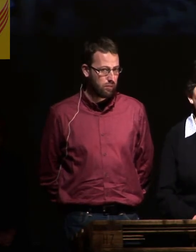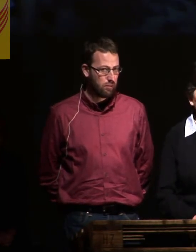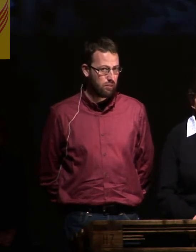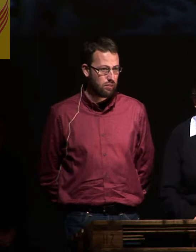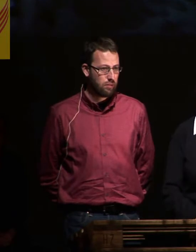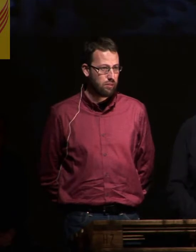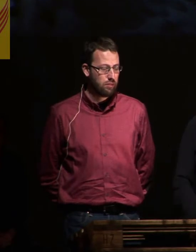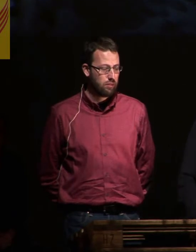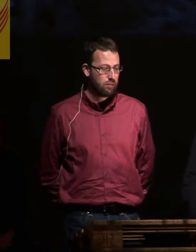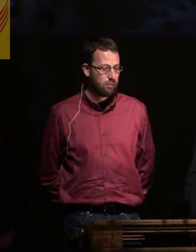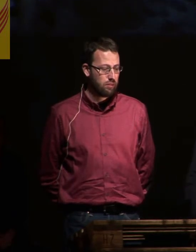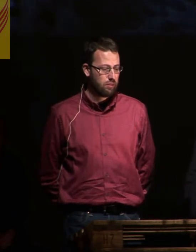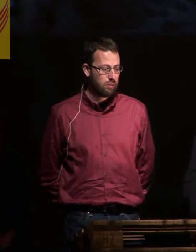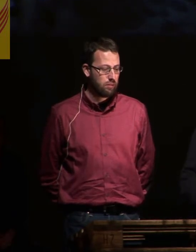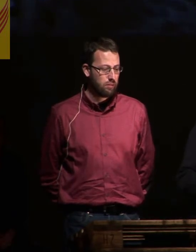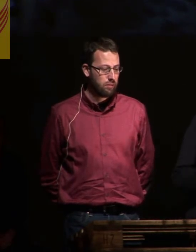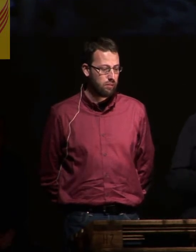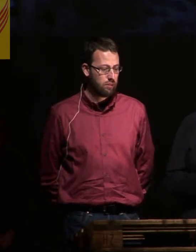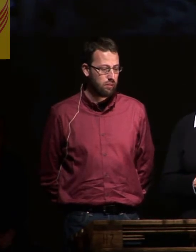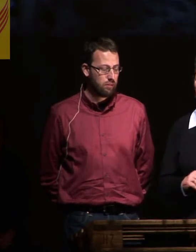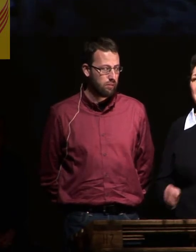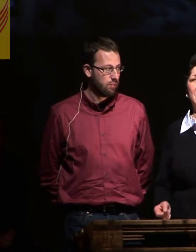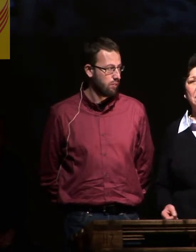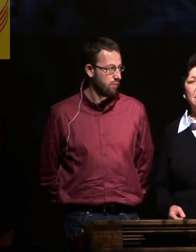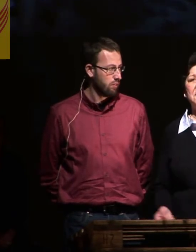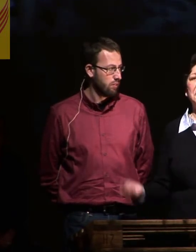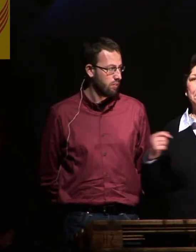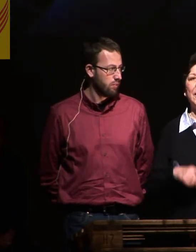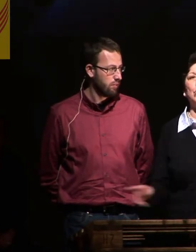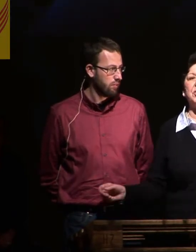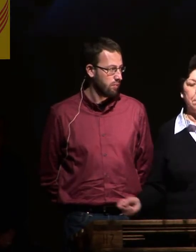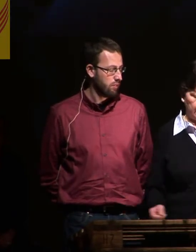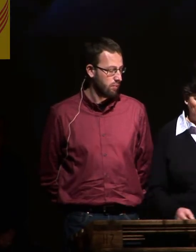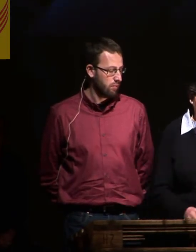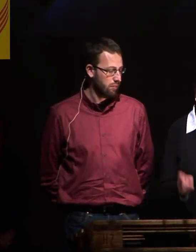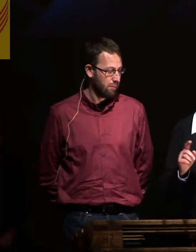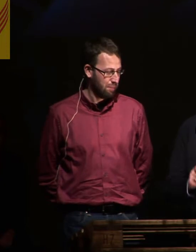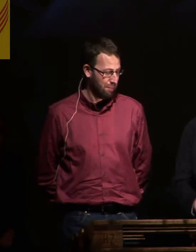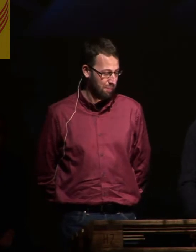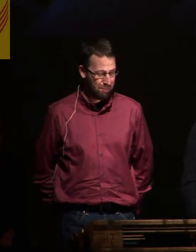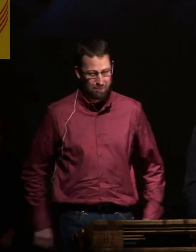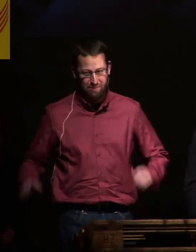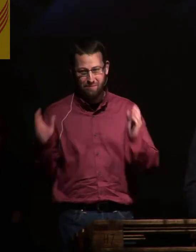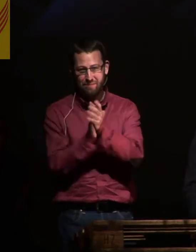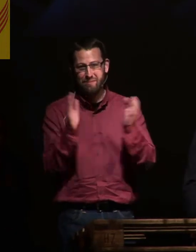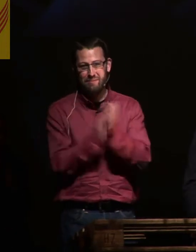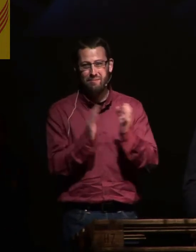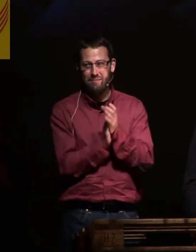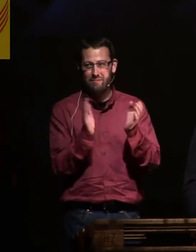tothom, sinó un poble que en lloc d'estar pel benestar, estigui perquè tots estem bé. Això és el que hem